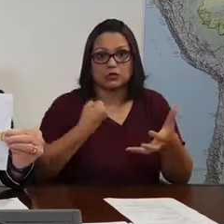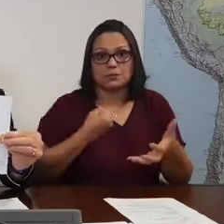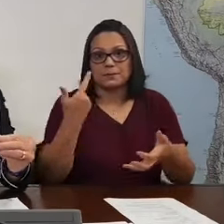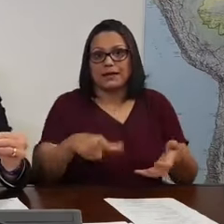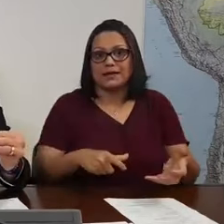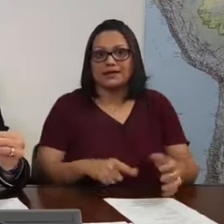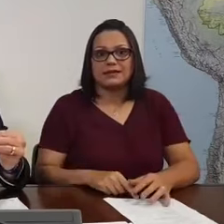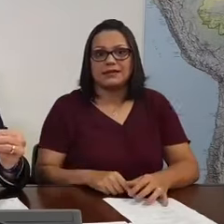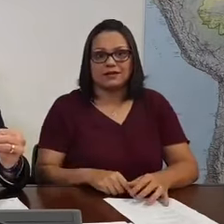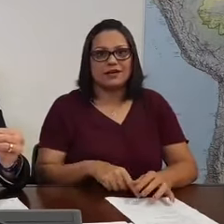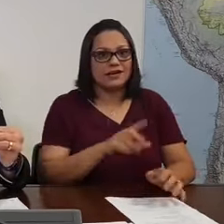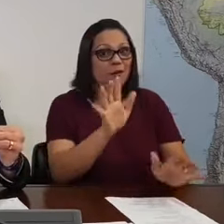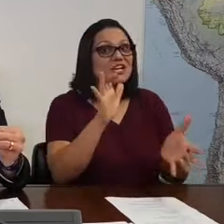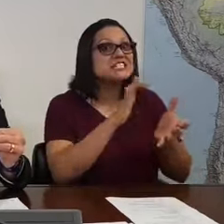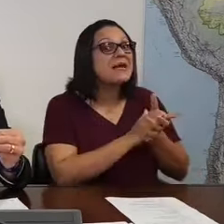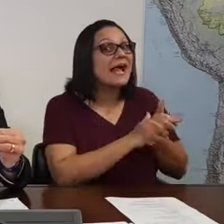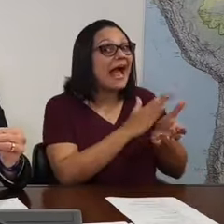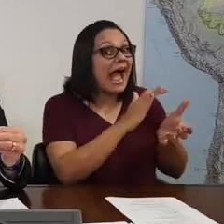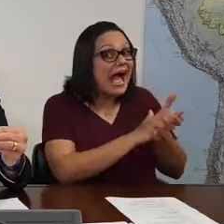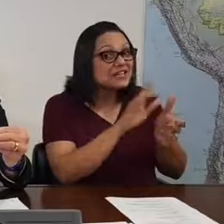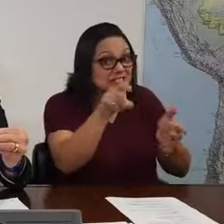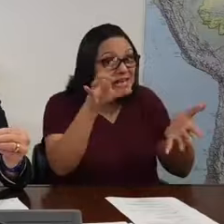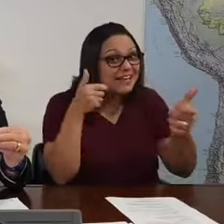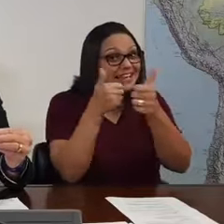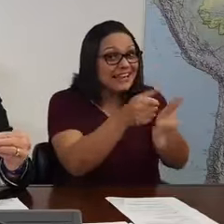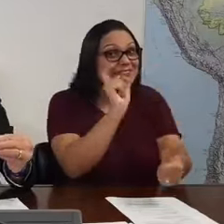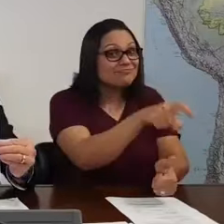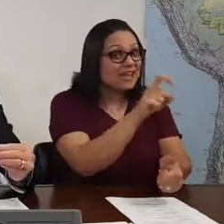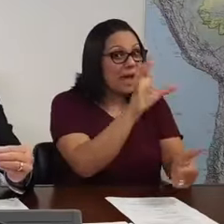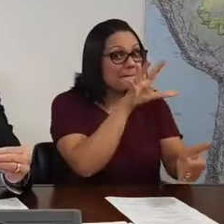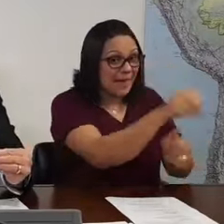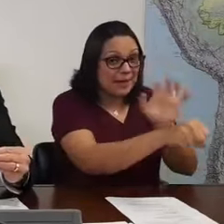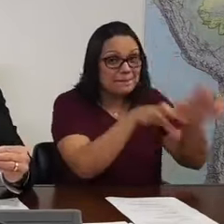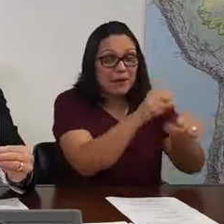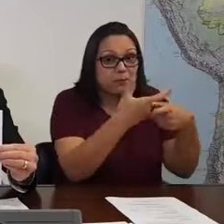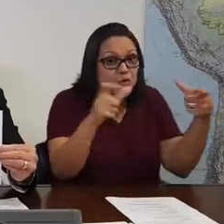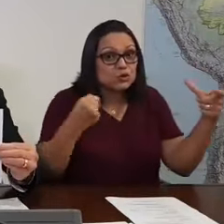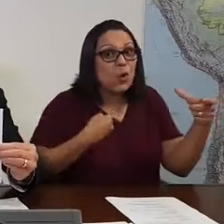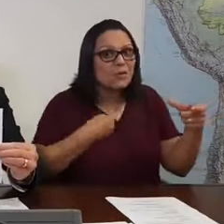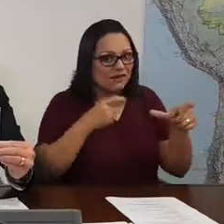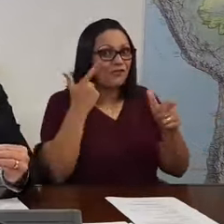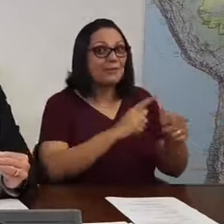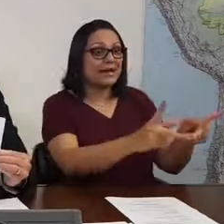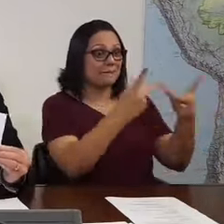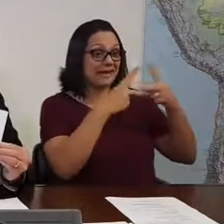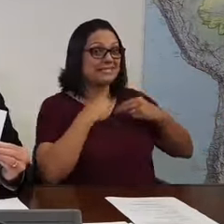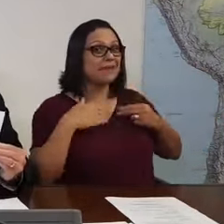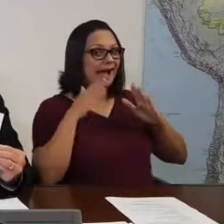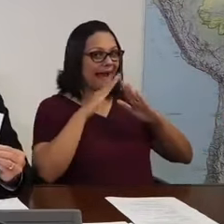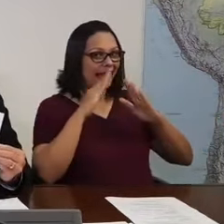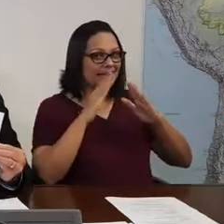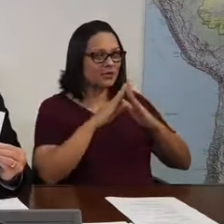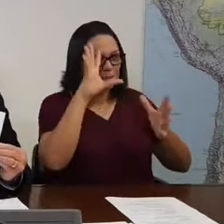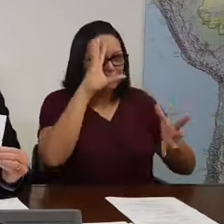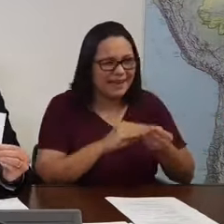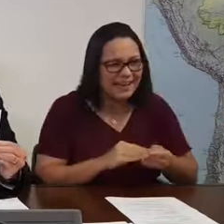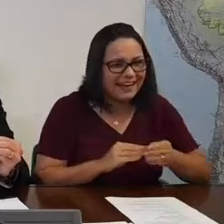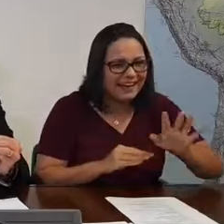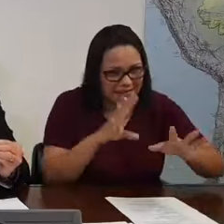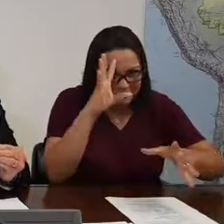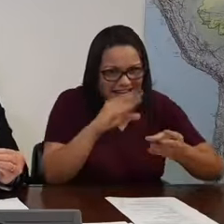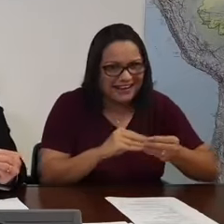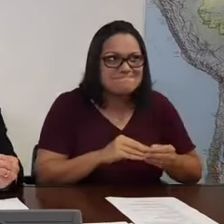eu vou ter alguma recompensa hoje em casa, né? Quem sabe ali um jantar melhorado. Não é que você está pensando, não, tá? Um jantar melhorado, se